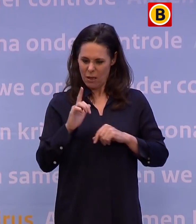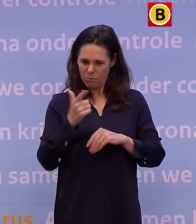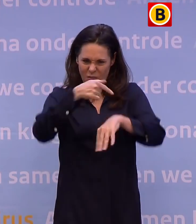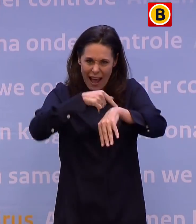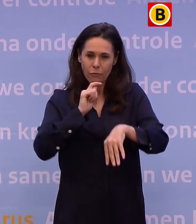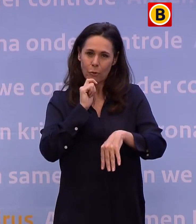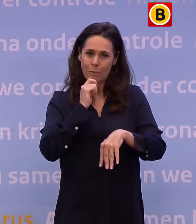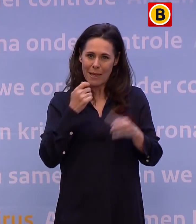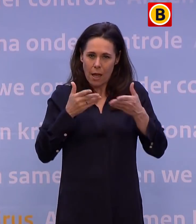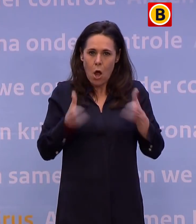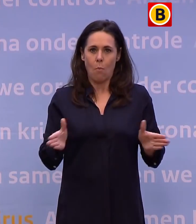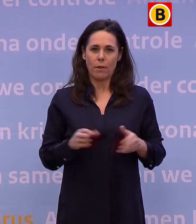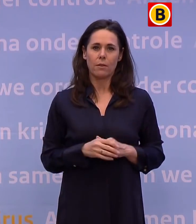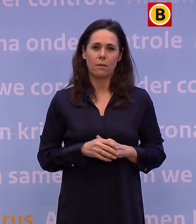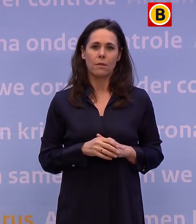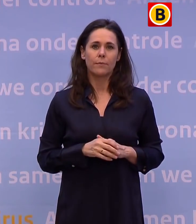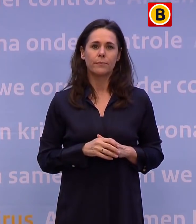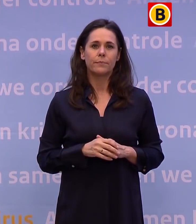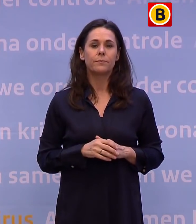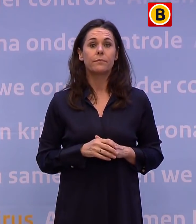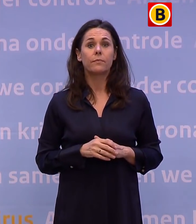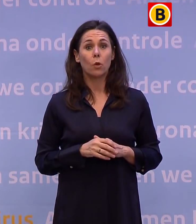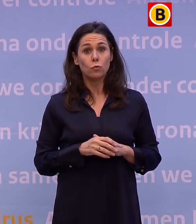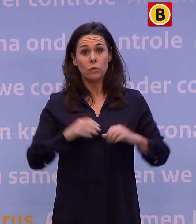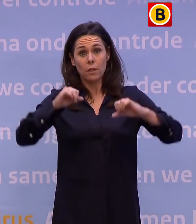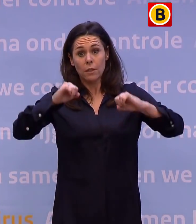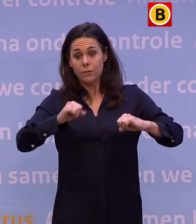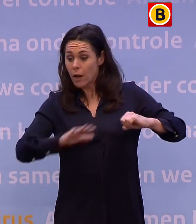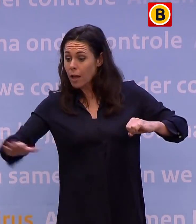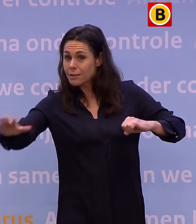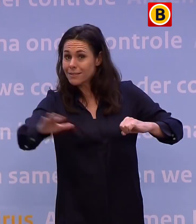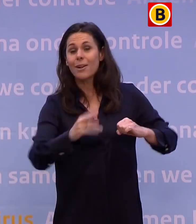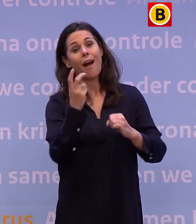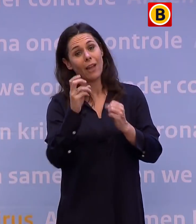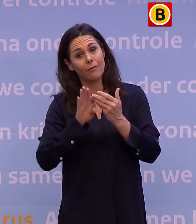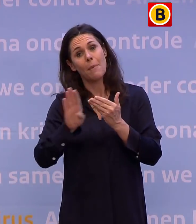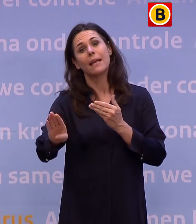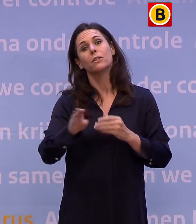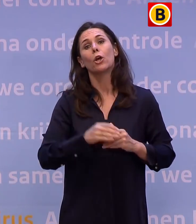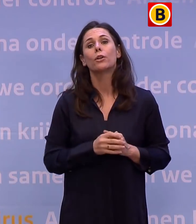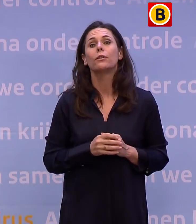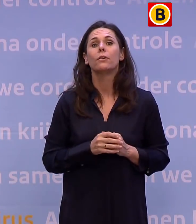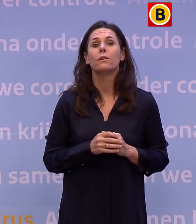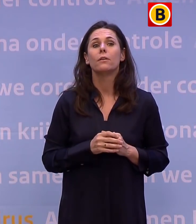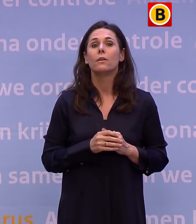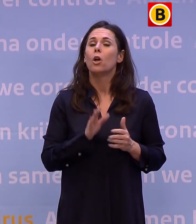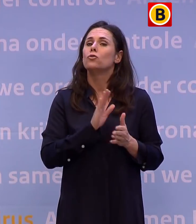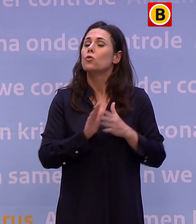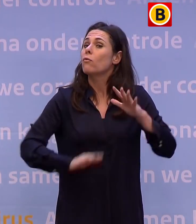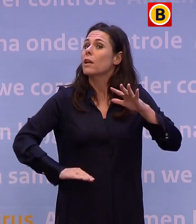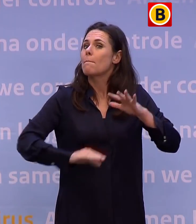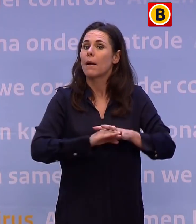's middags open zoals aangekondigd. Dus de terrassen op 1,5 meter afstand, zonder maximale